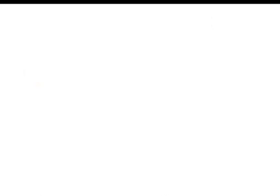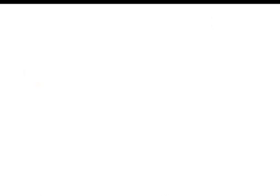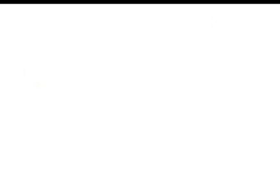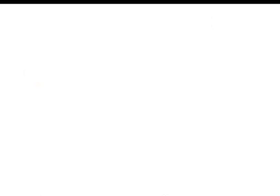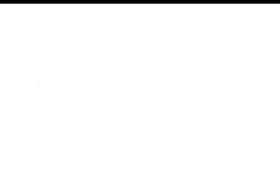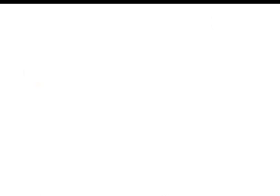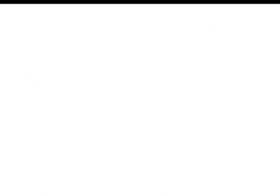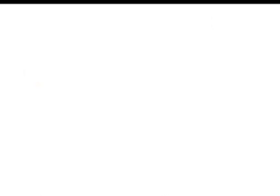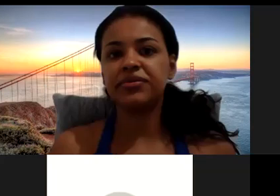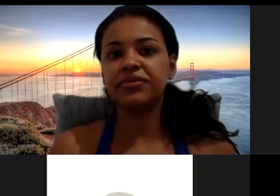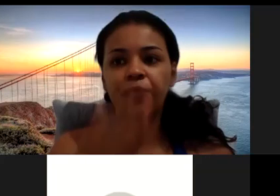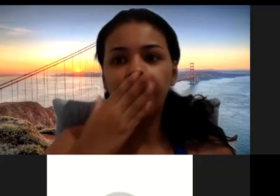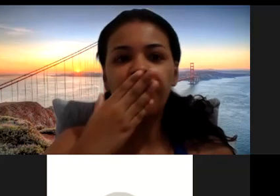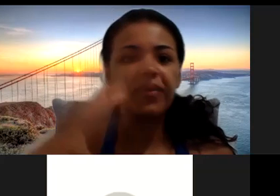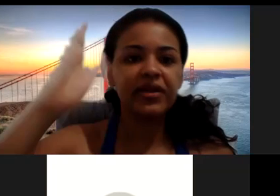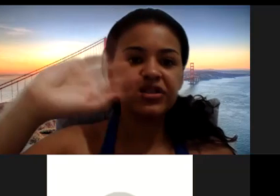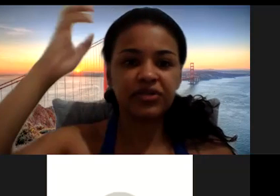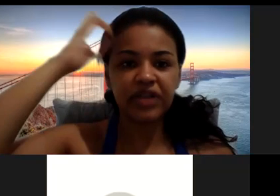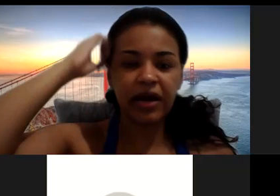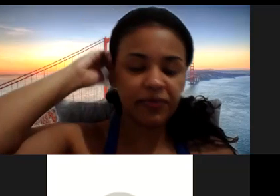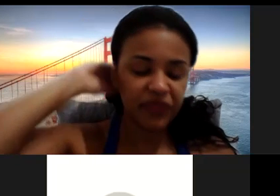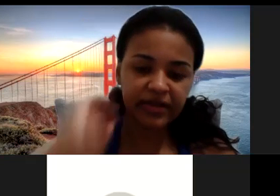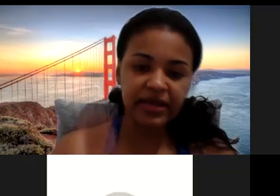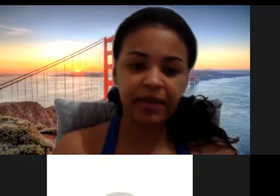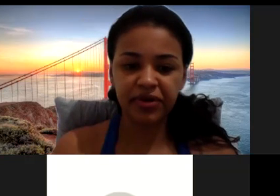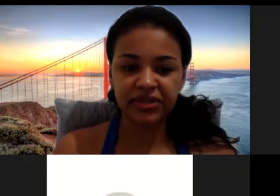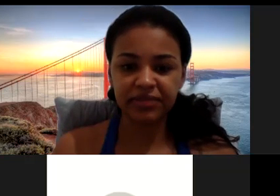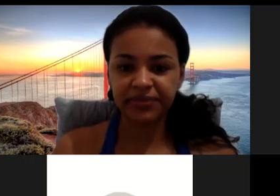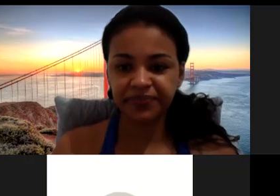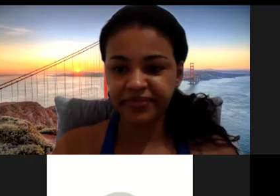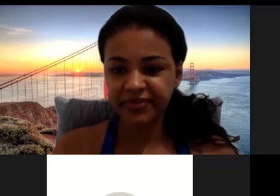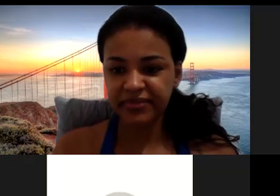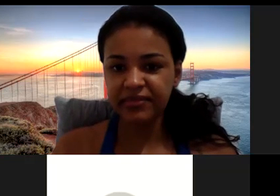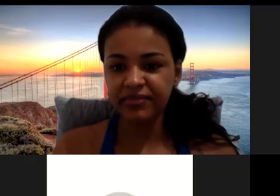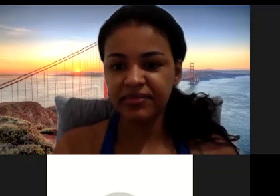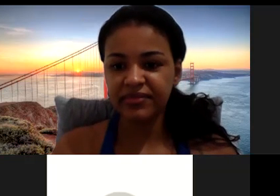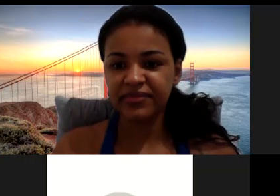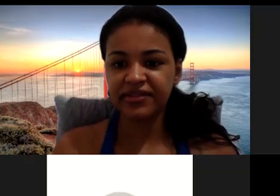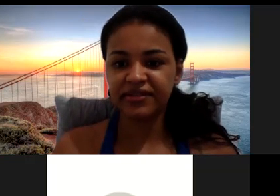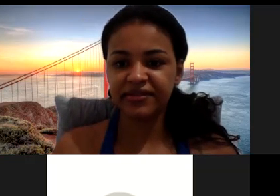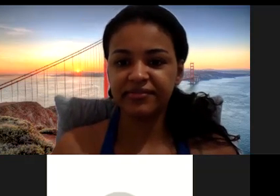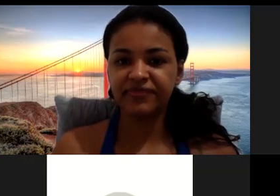eu creio já queridos tchau tchau tchau até a próxima